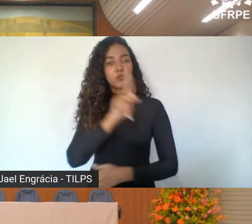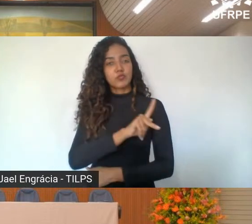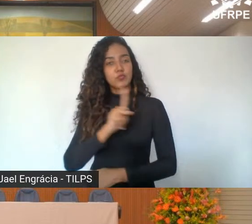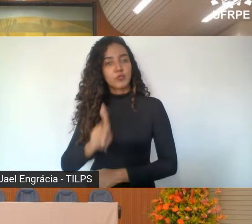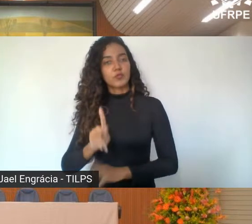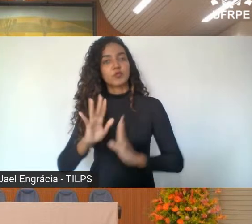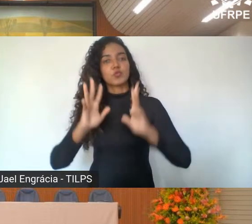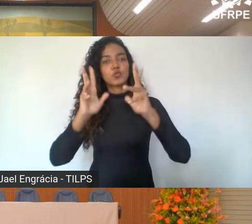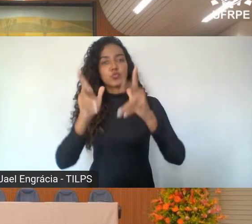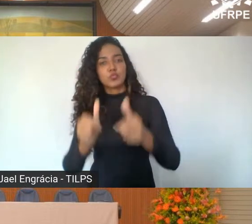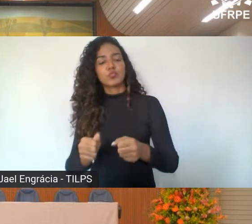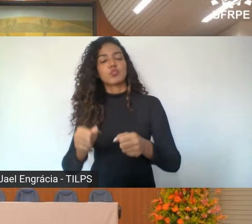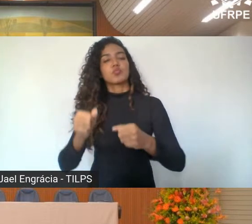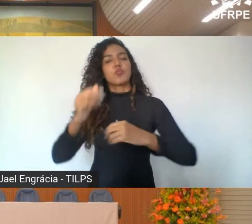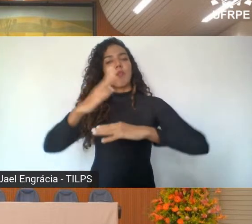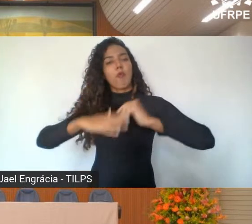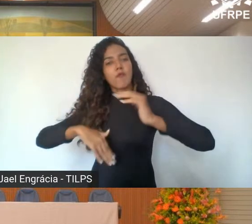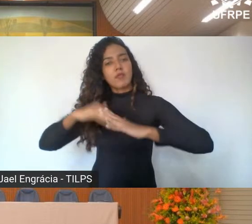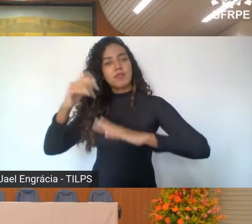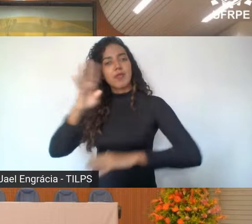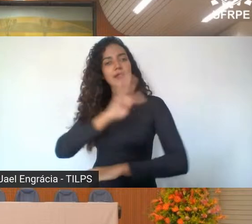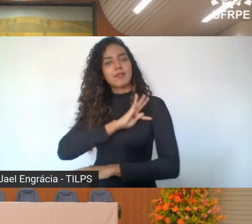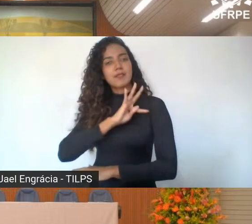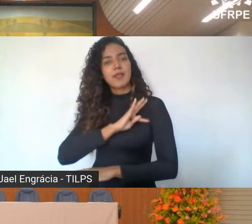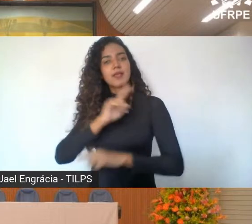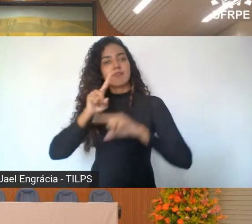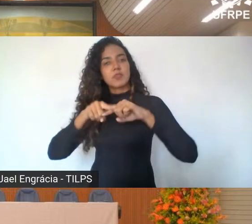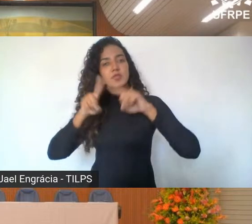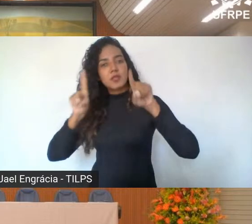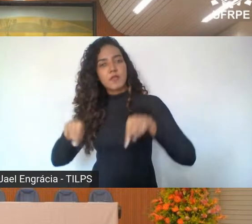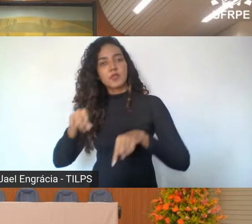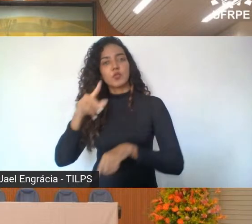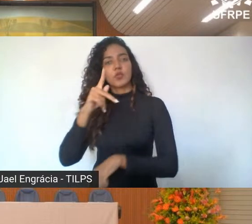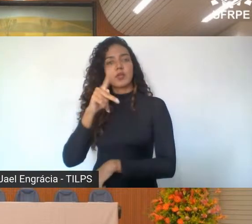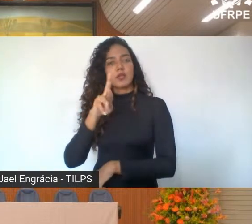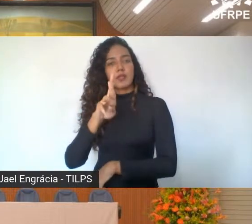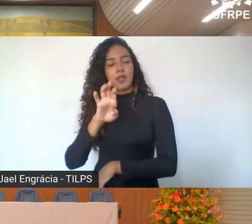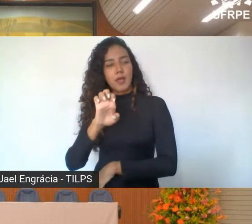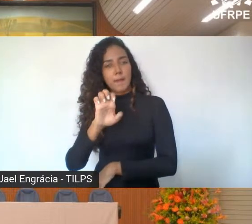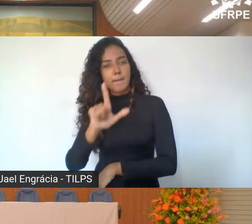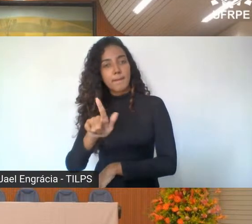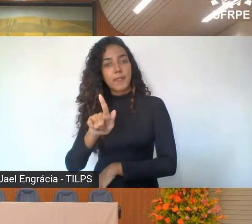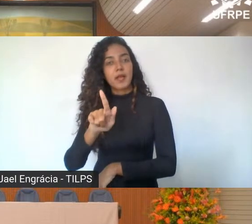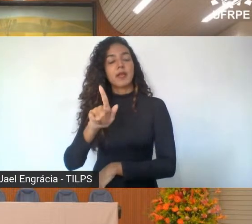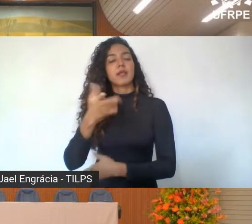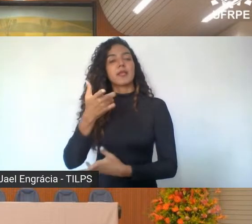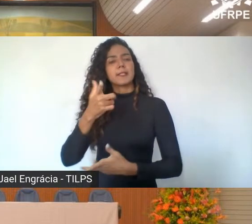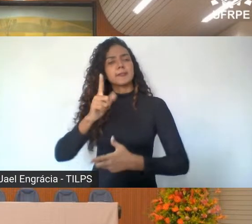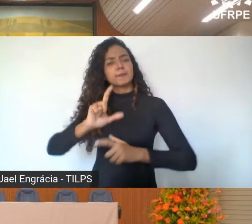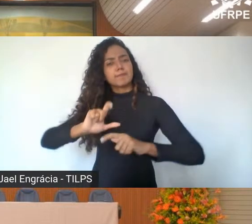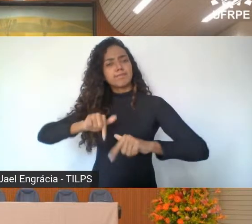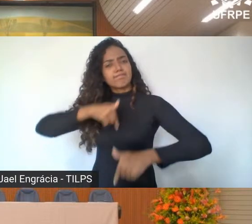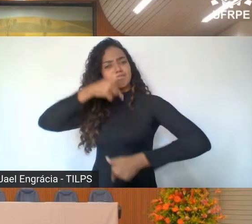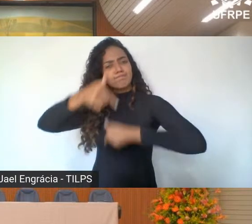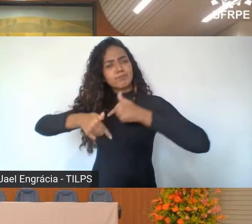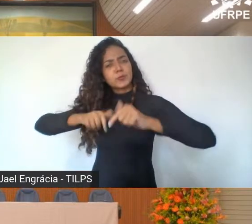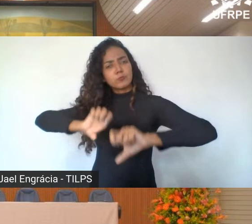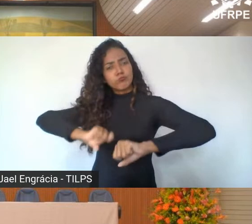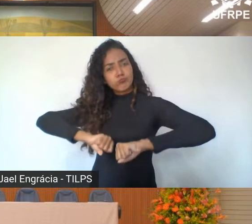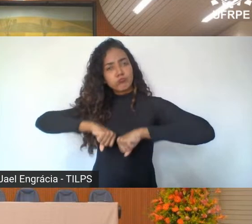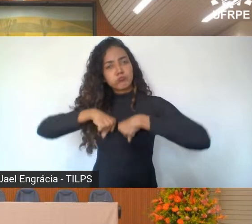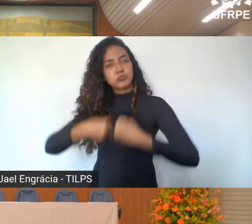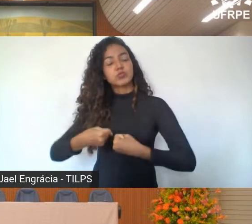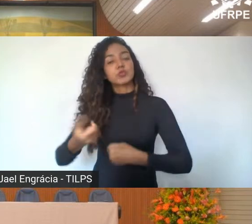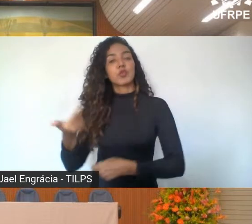os técnicos e os servidores da PREG, que estão se esforçando muito para manter as atividades remotas nesse momento